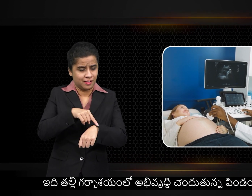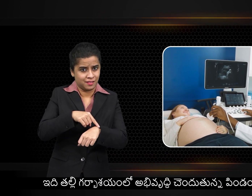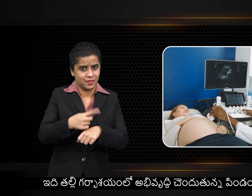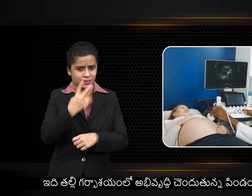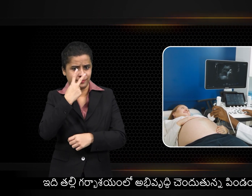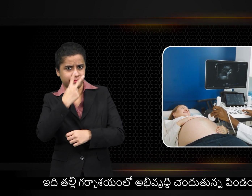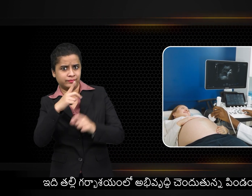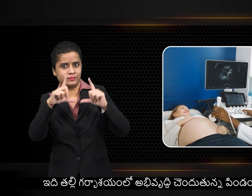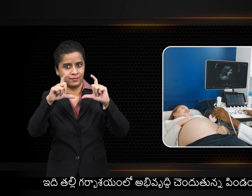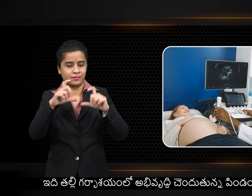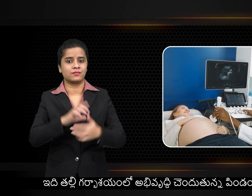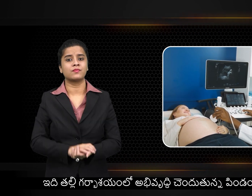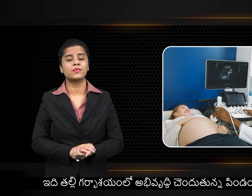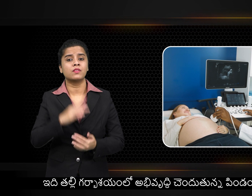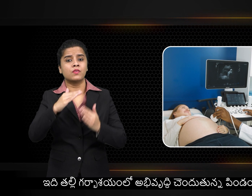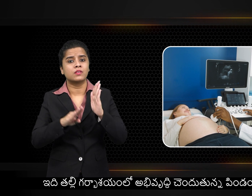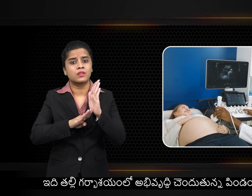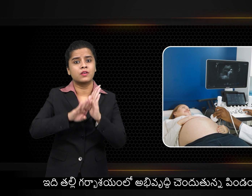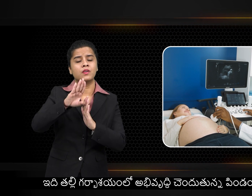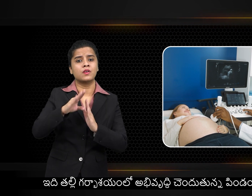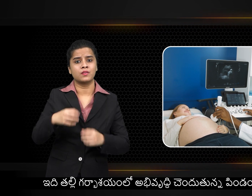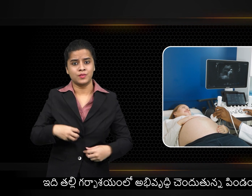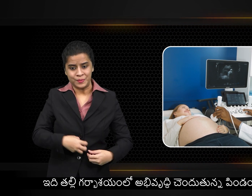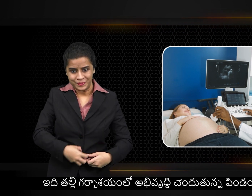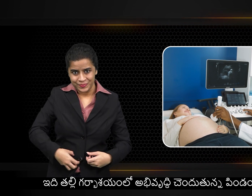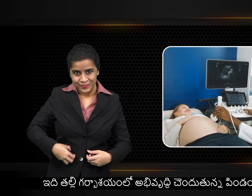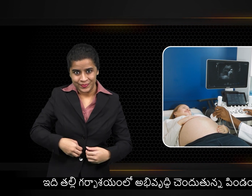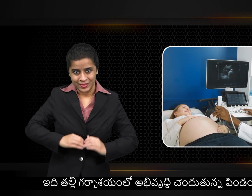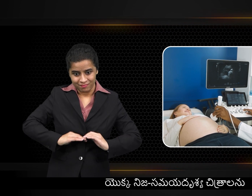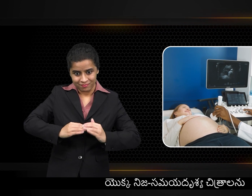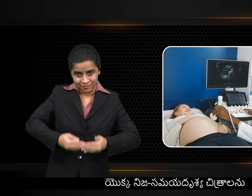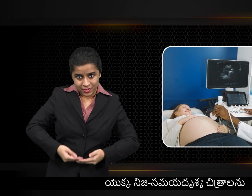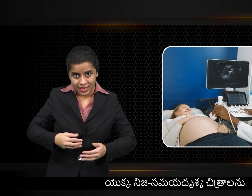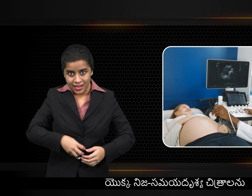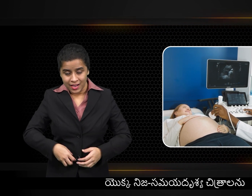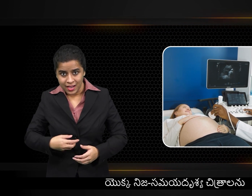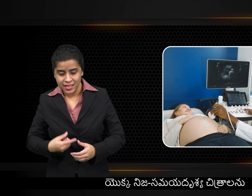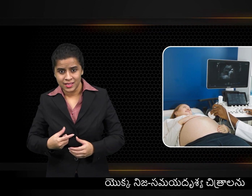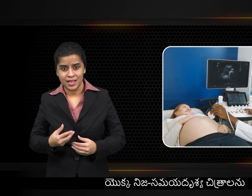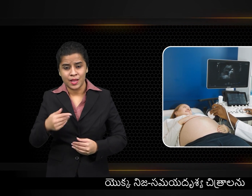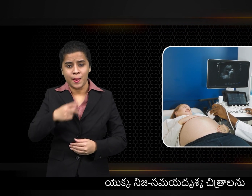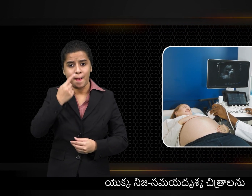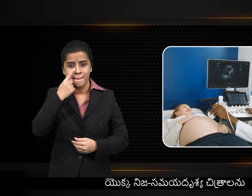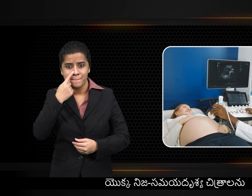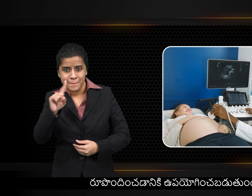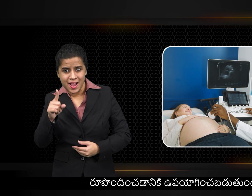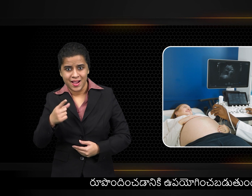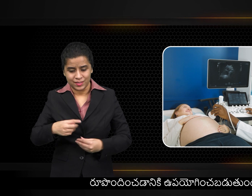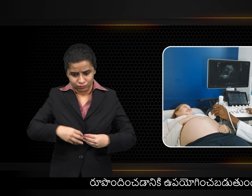ఇది తల్లి గర్భాశయంలో అభివృద్ధి చెందుతున్న పిండం లేదా పిండం యొక్క నిజ సమయ దృశ్య